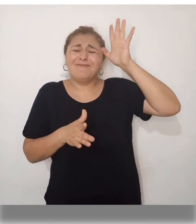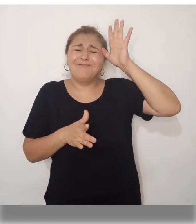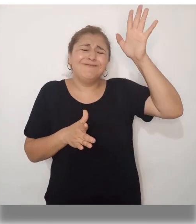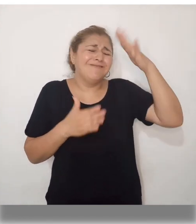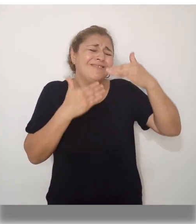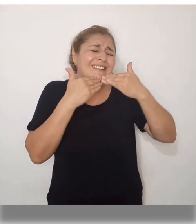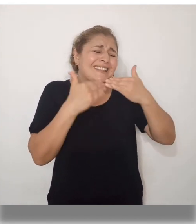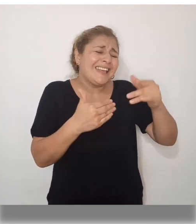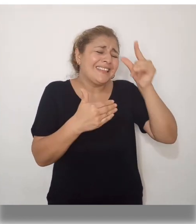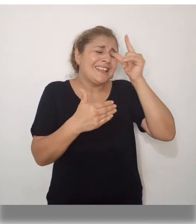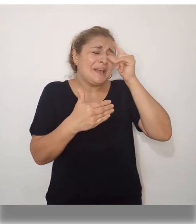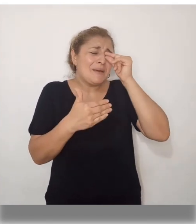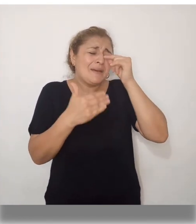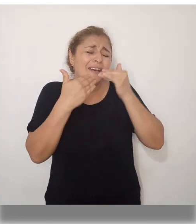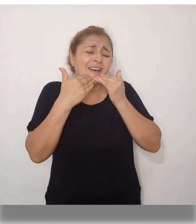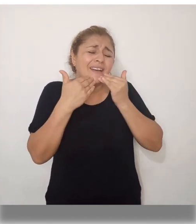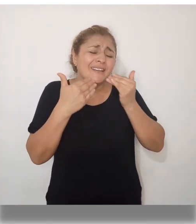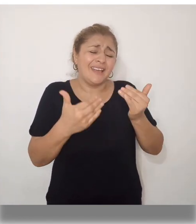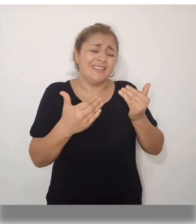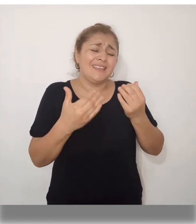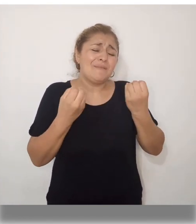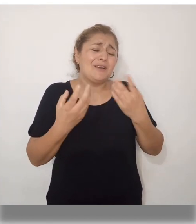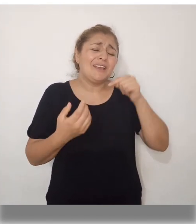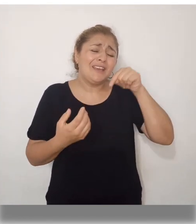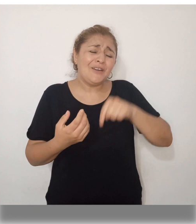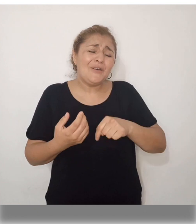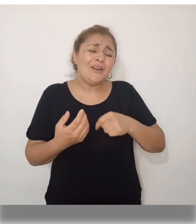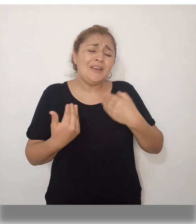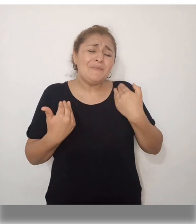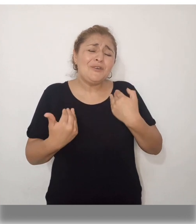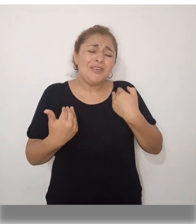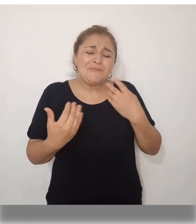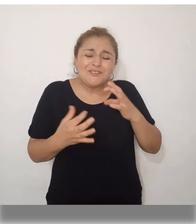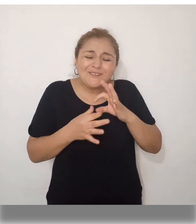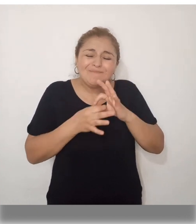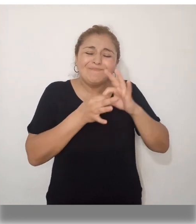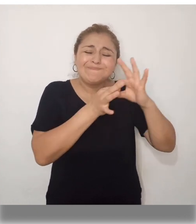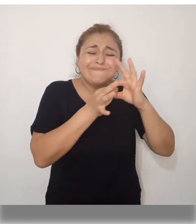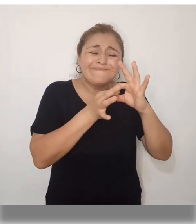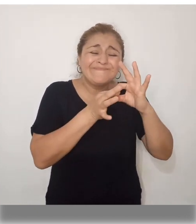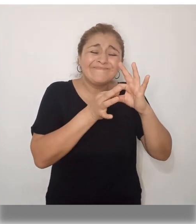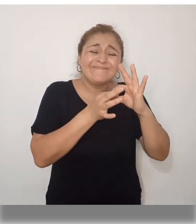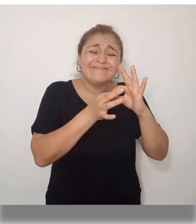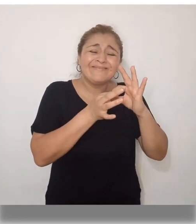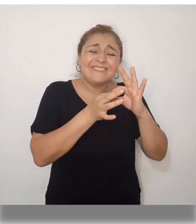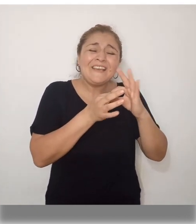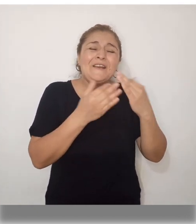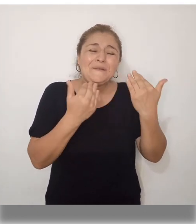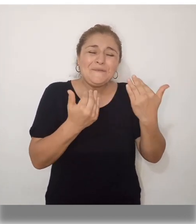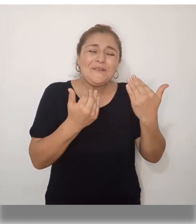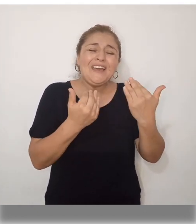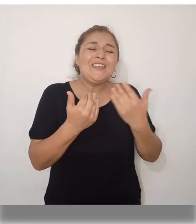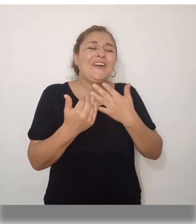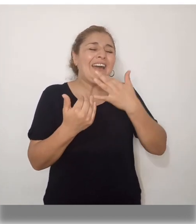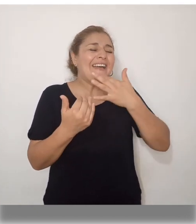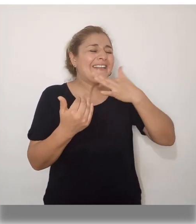gracias porque hoy estamos en en vos Hoy estamos posicionados